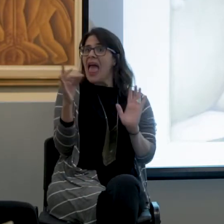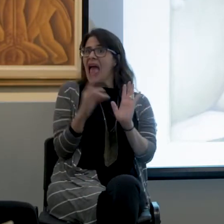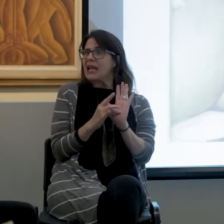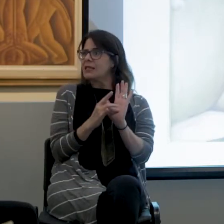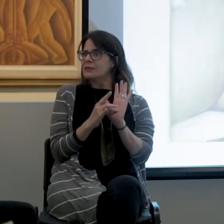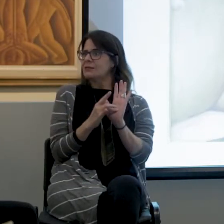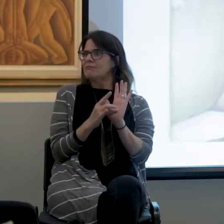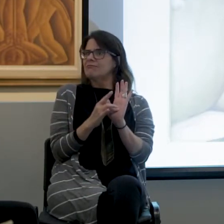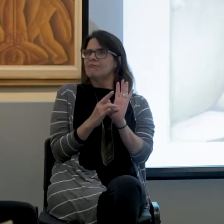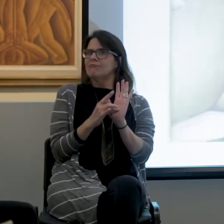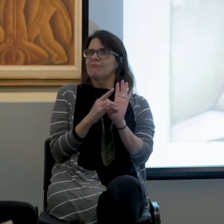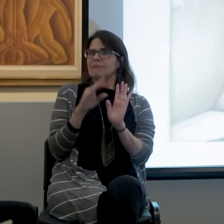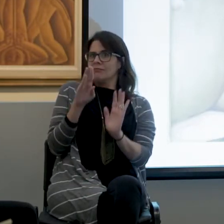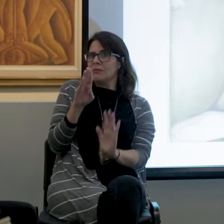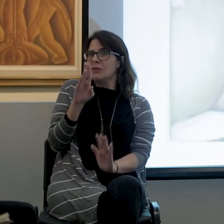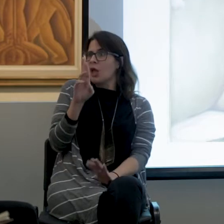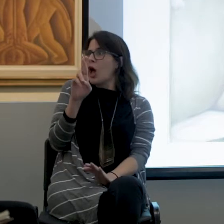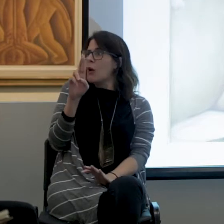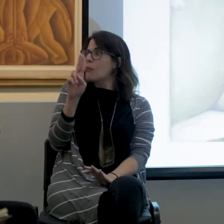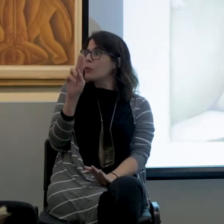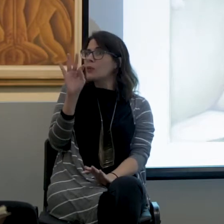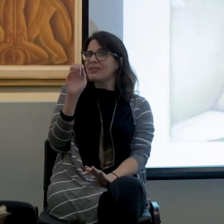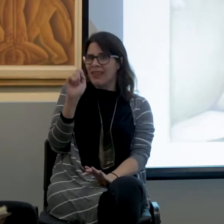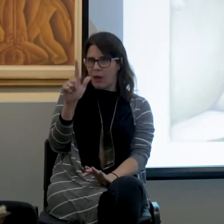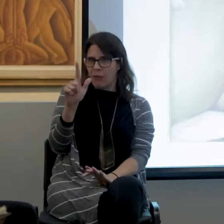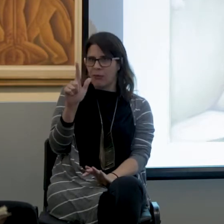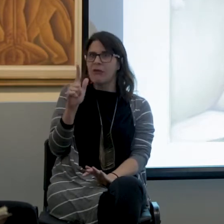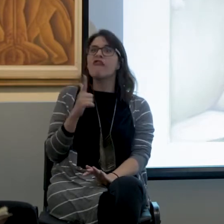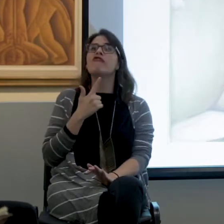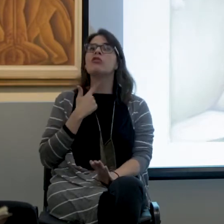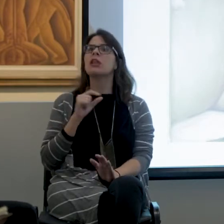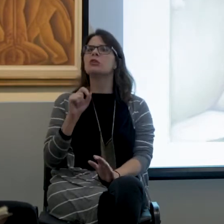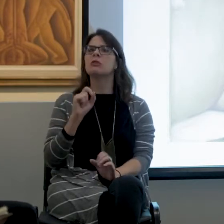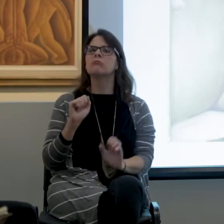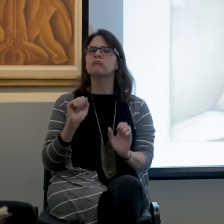né? Chocante, a ideia é chocar mesmo,